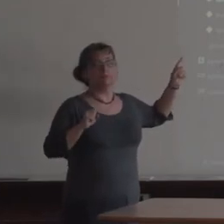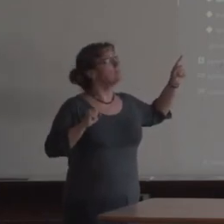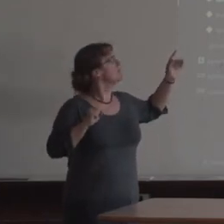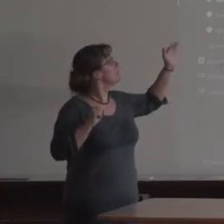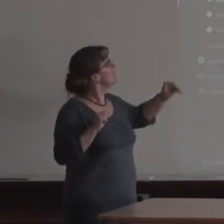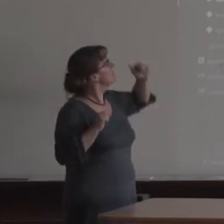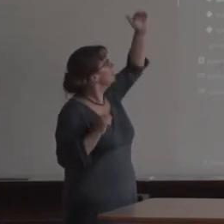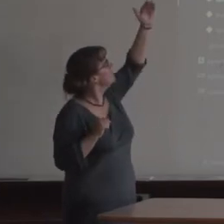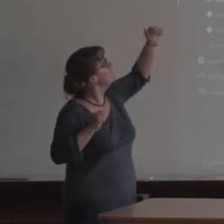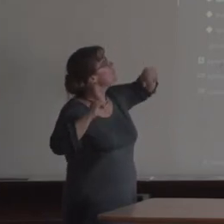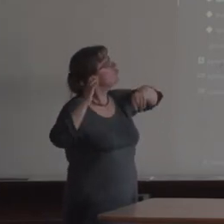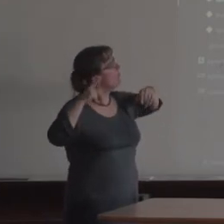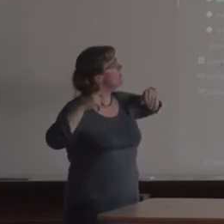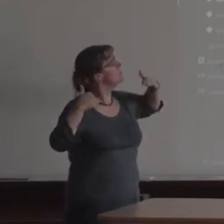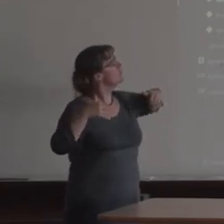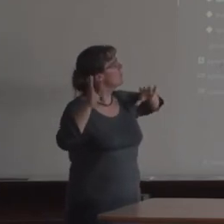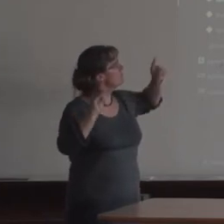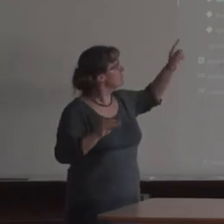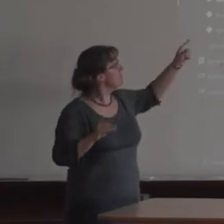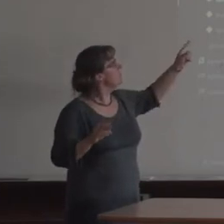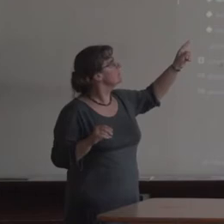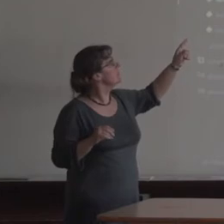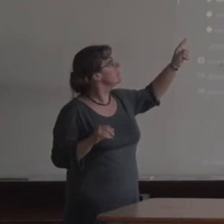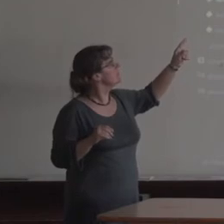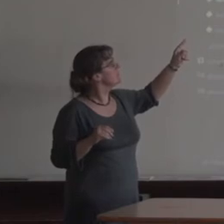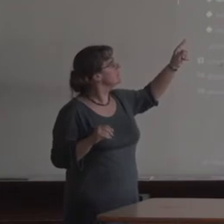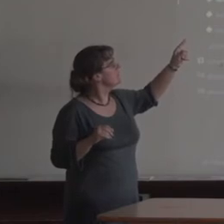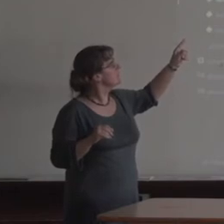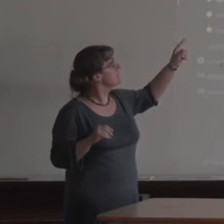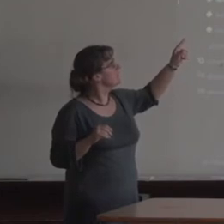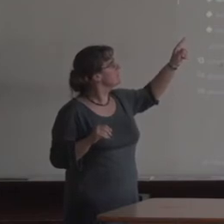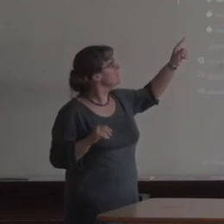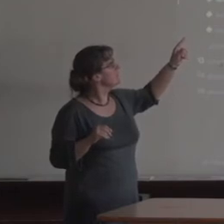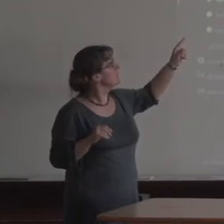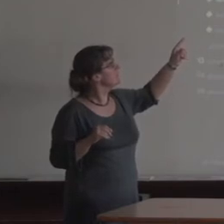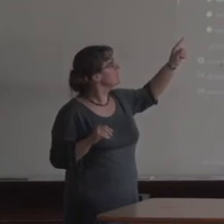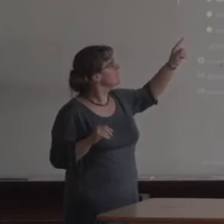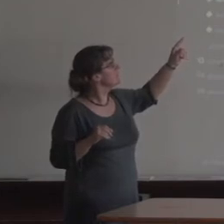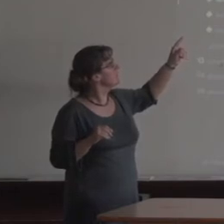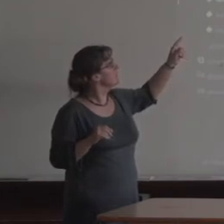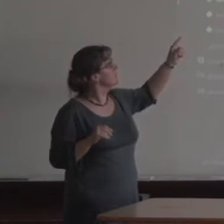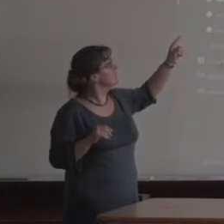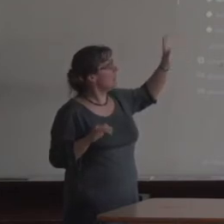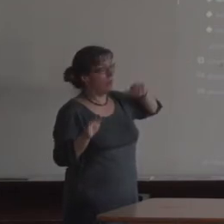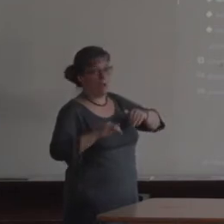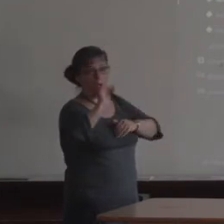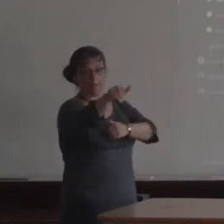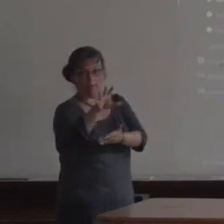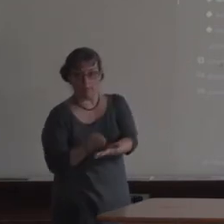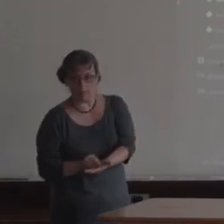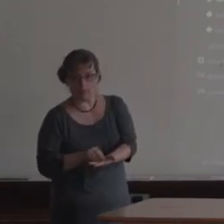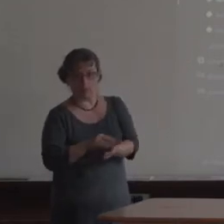au-dessus. Donc ça nous fait une closure, une fermeture en français. Et à chaque appel, elle va se